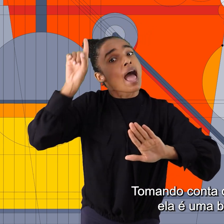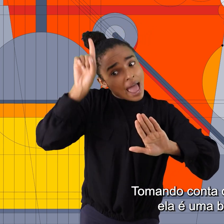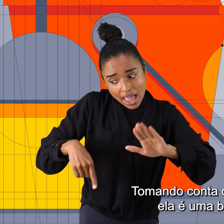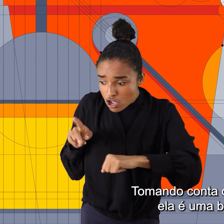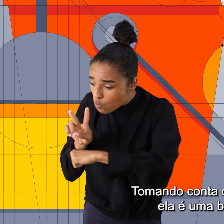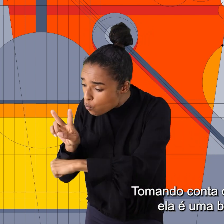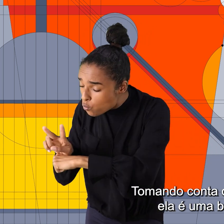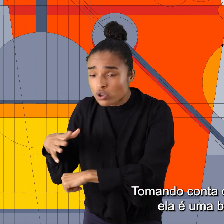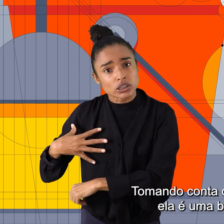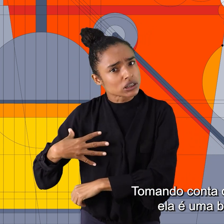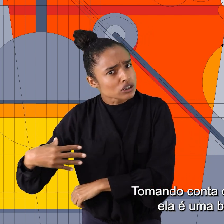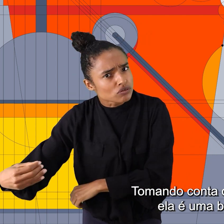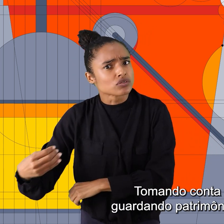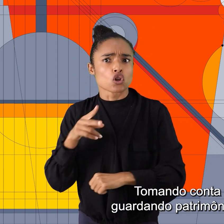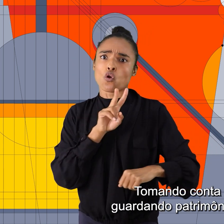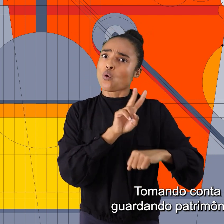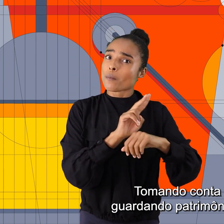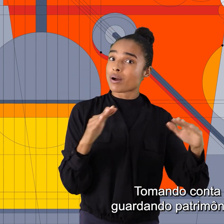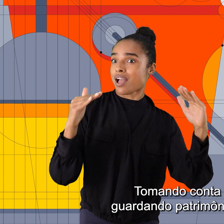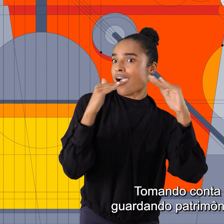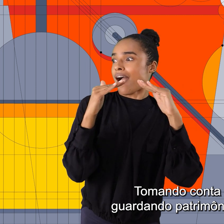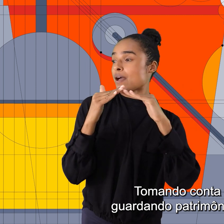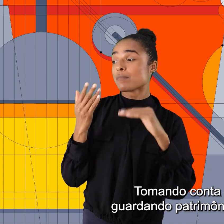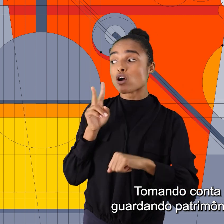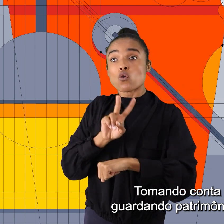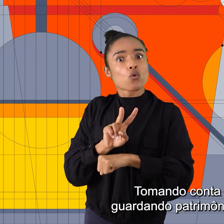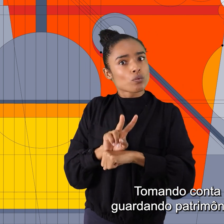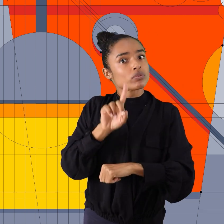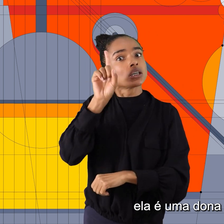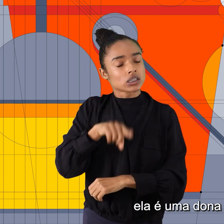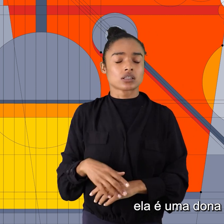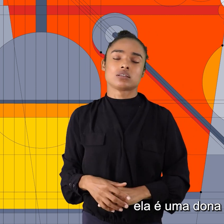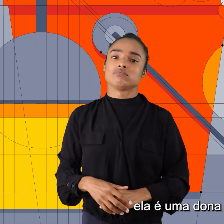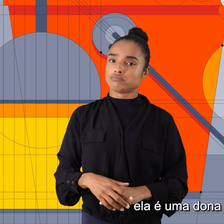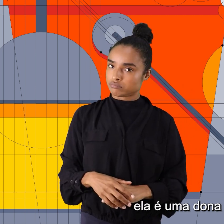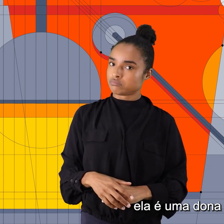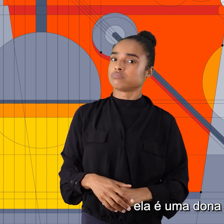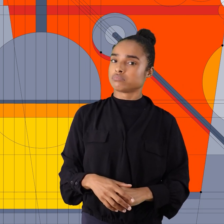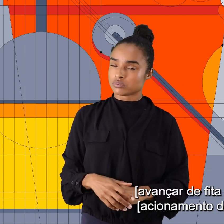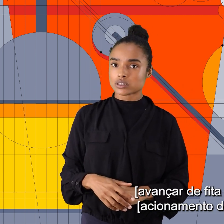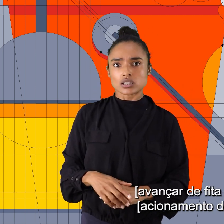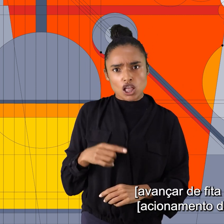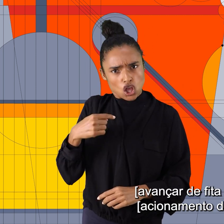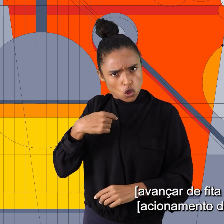filhos. Tomando conta dos filhos, ela é uma babá. Tomando conta da casa, guardando o patrimônio do patrão, ela é uma dona de casa. Eles